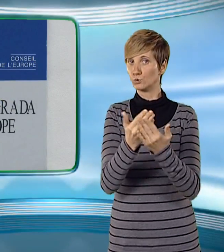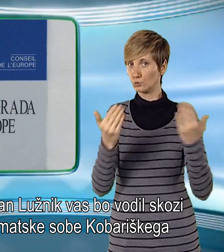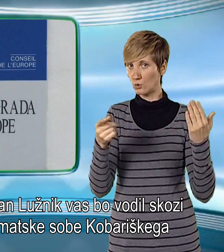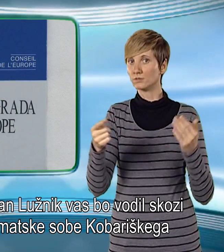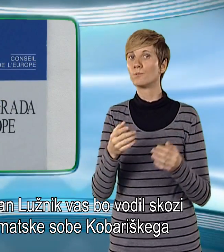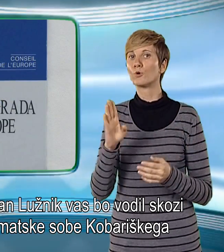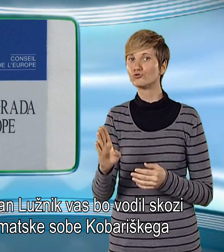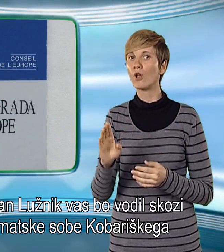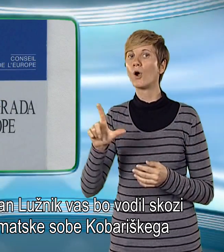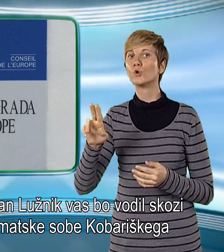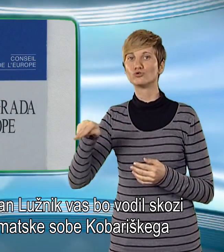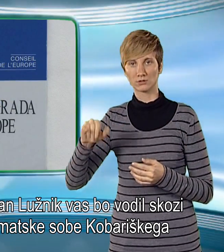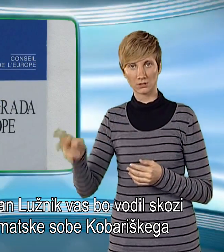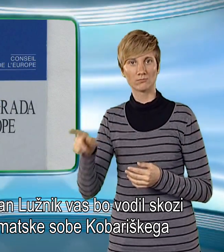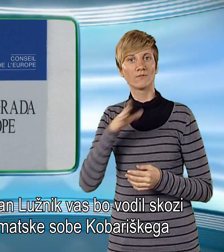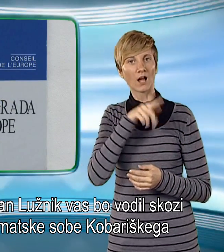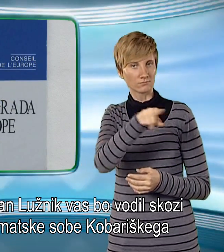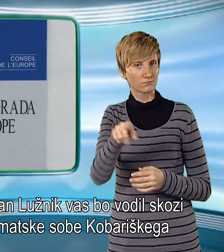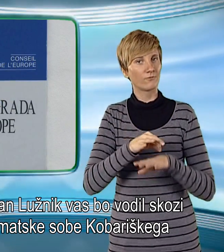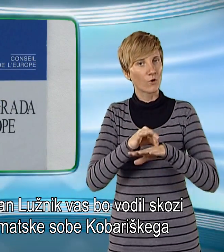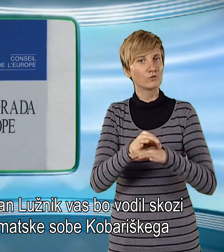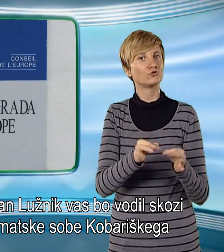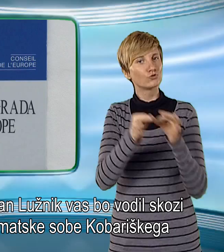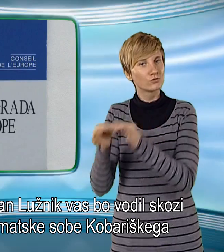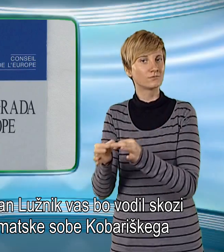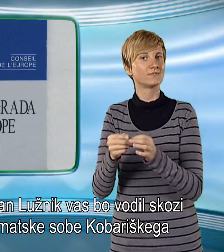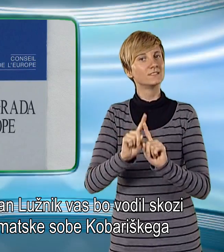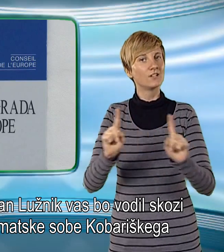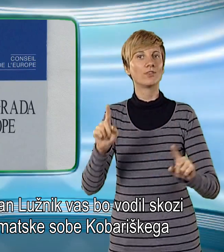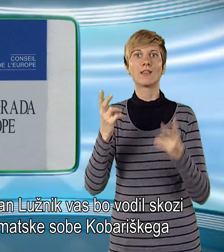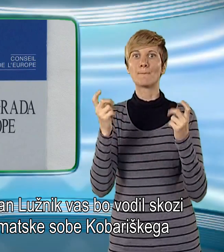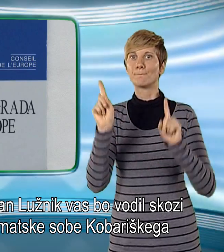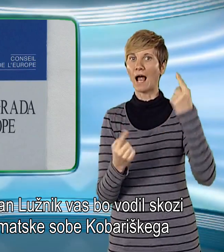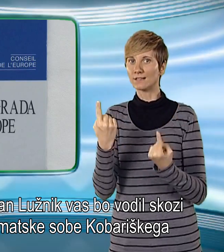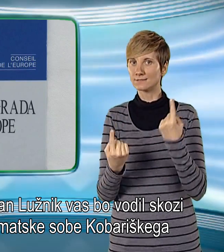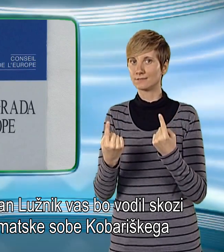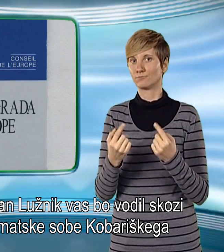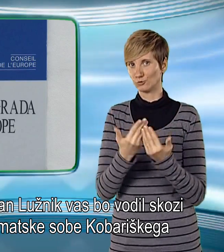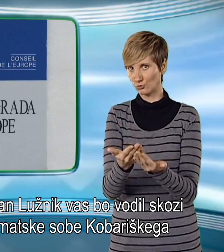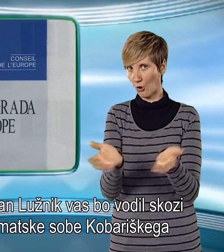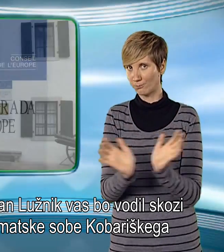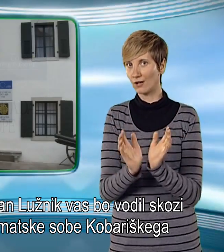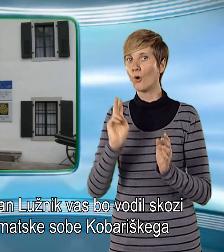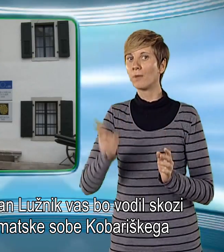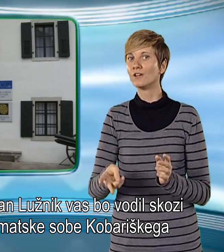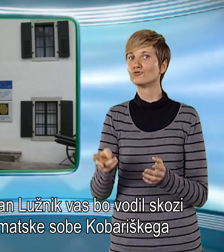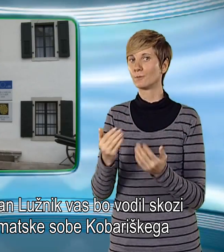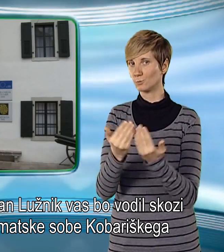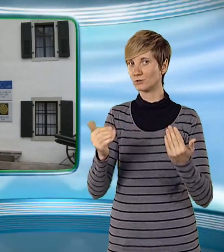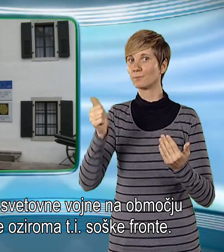Kustos Boštjan Lužnik vas bo vodil skozi različne tematske sobe Kobariškega muzeja prve svetovne vojne na območju doline Soče